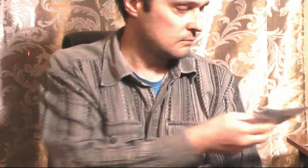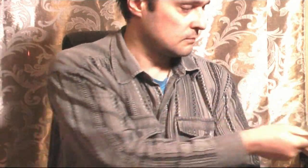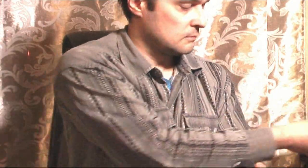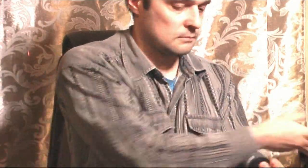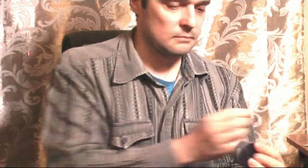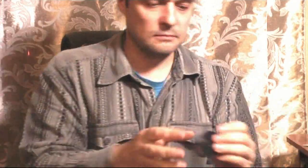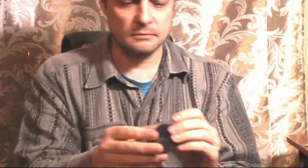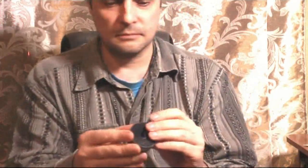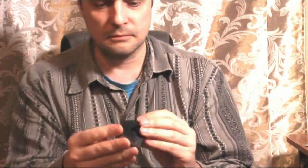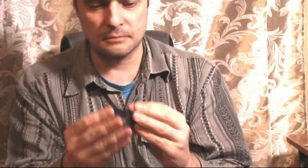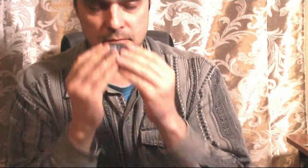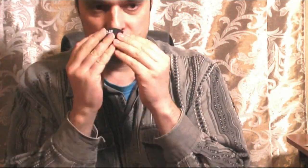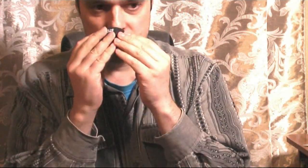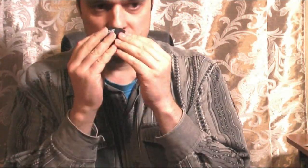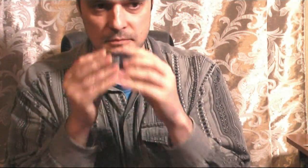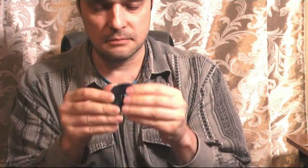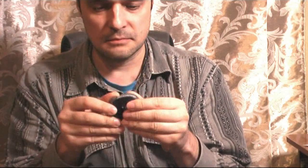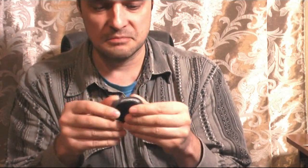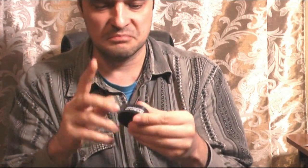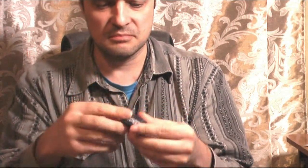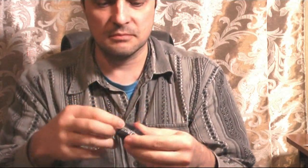Полноценная магистраль, где можно передвигаться только на коньках.